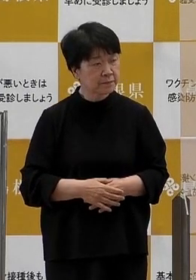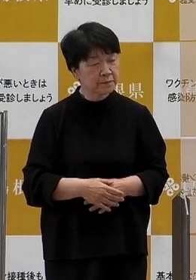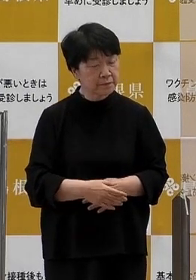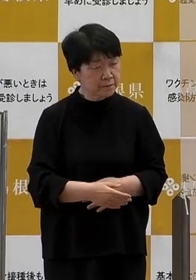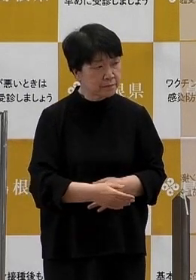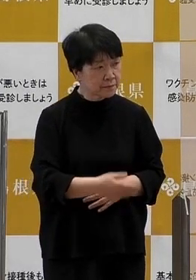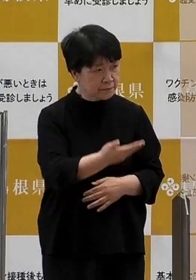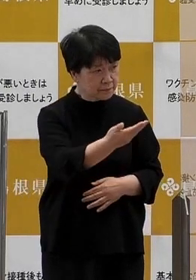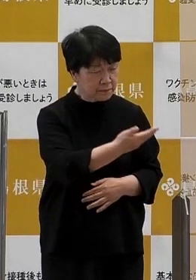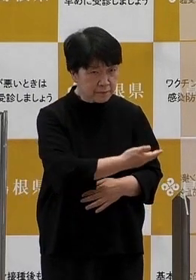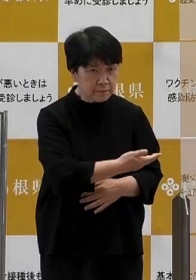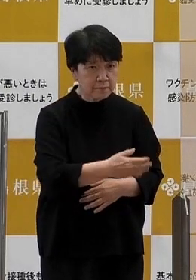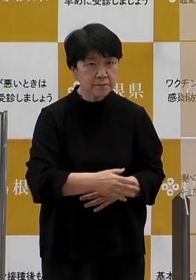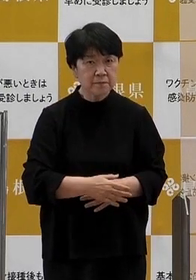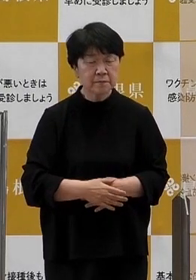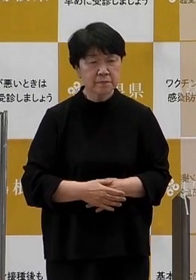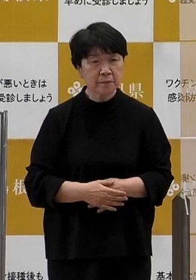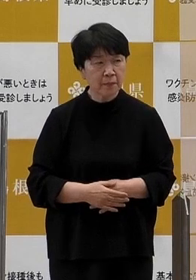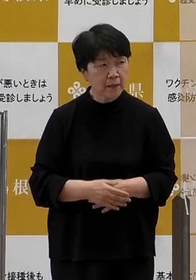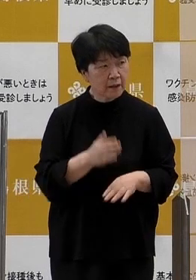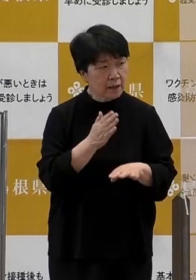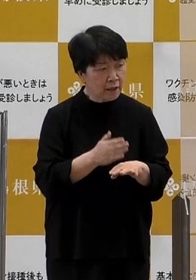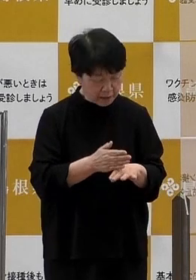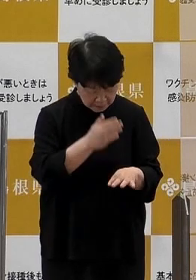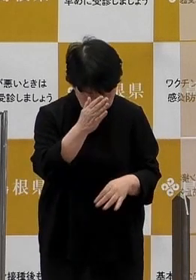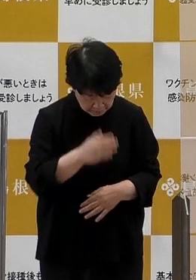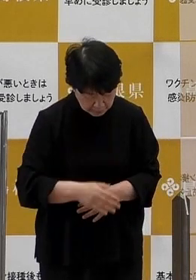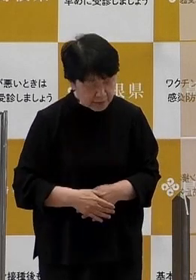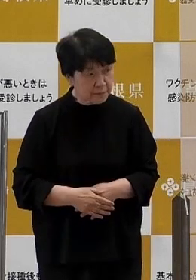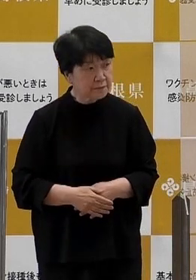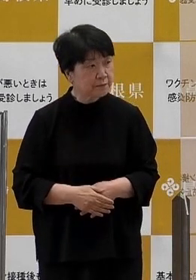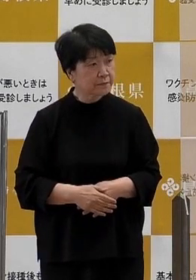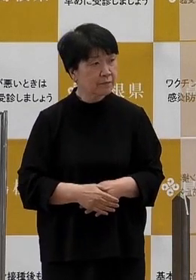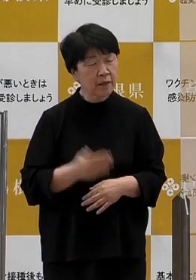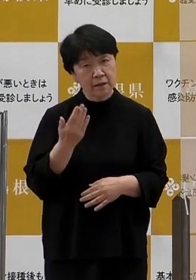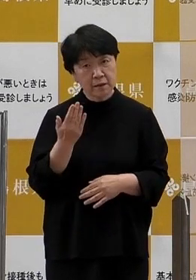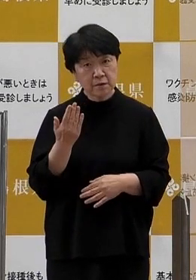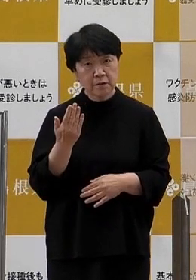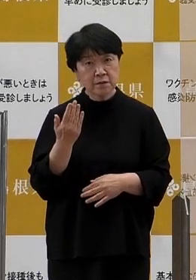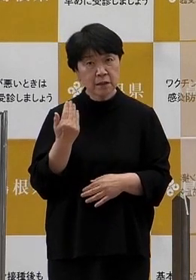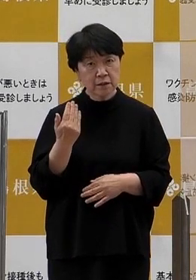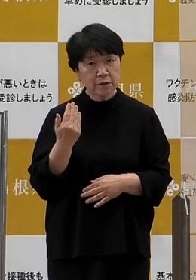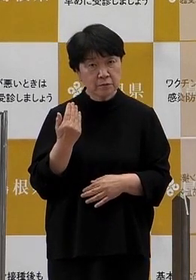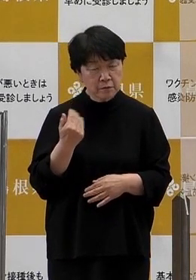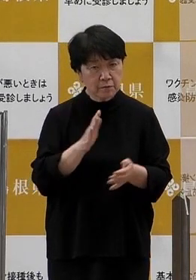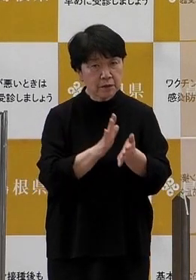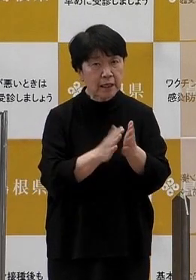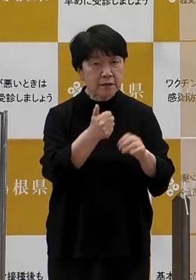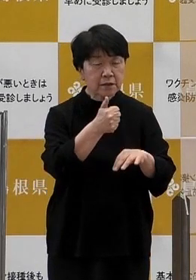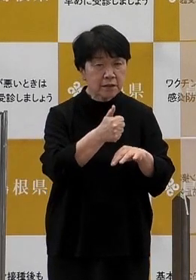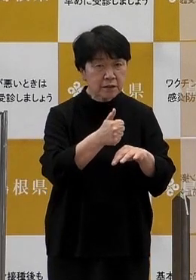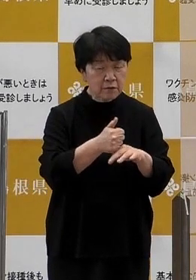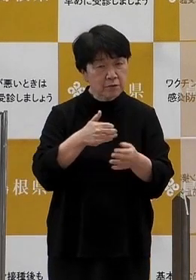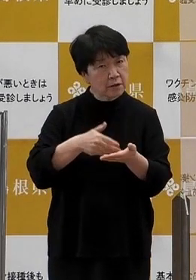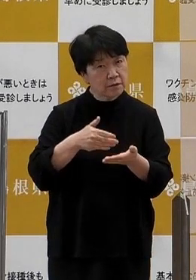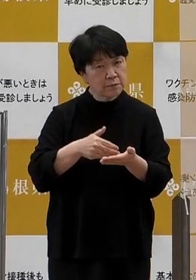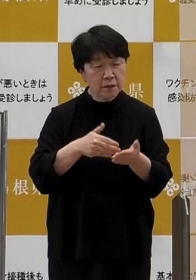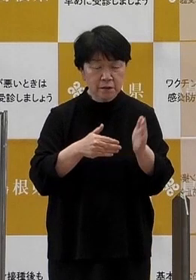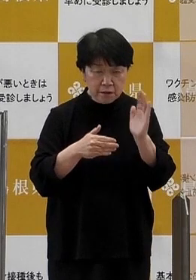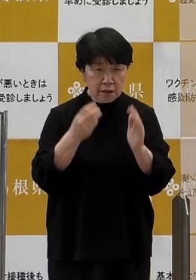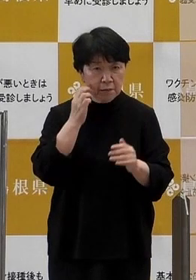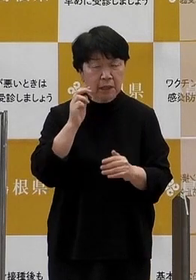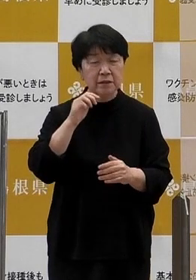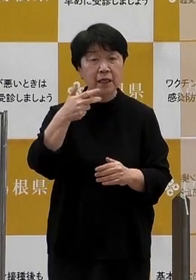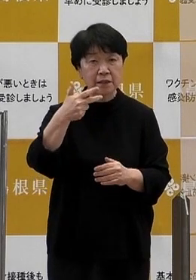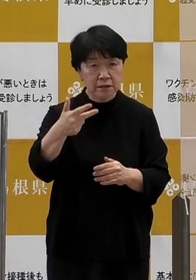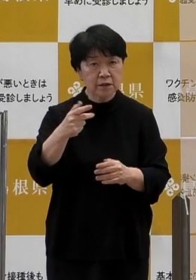どうぞ。 ありがとうございます。先ほどの知事の発言を踏まえてですけれども、松江市問題だとおっ